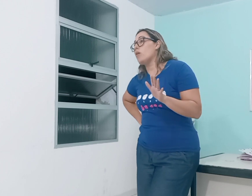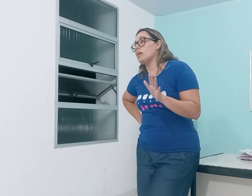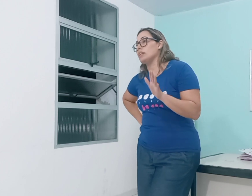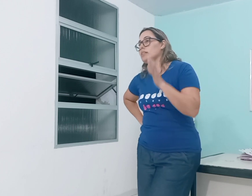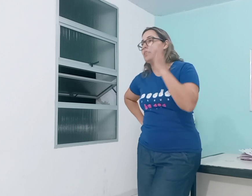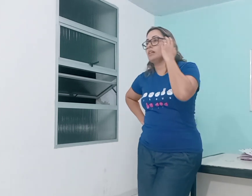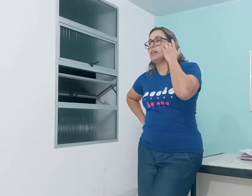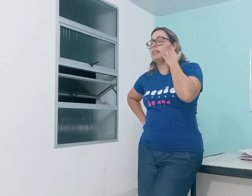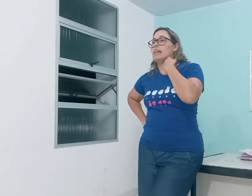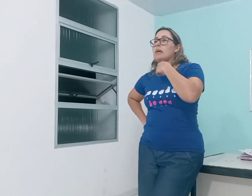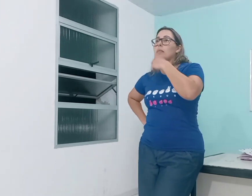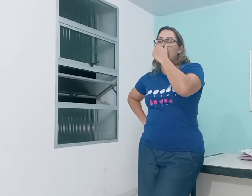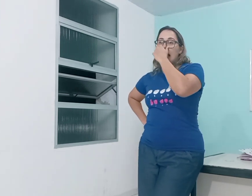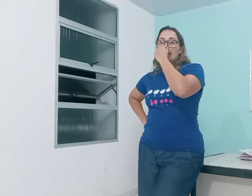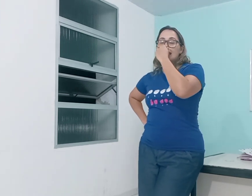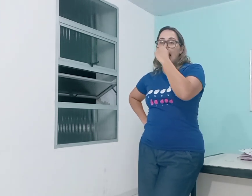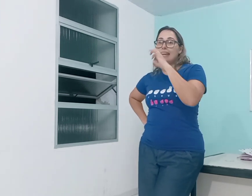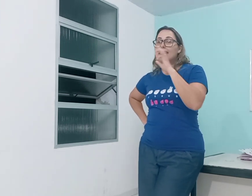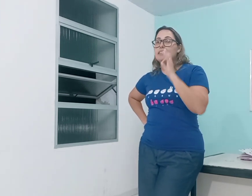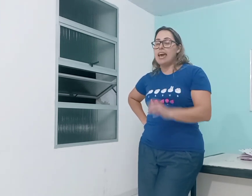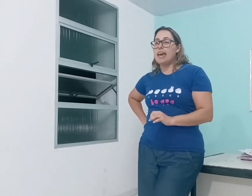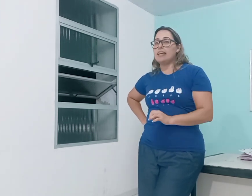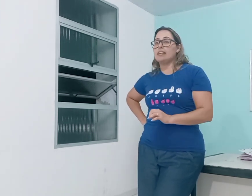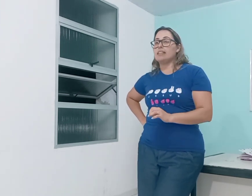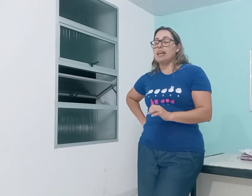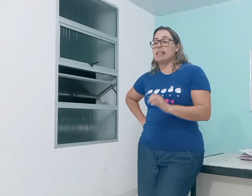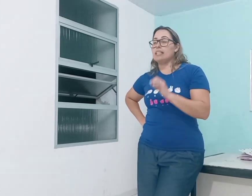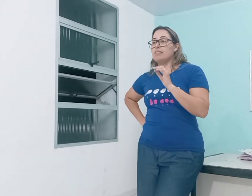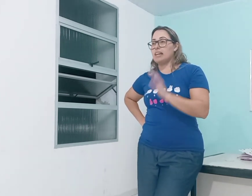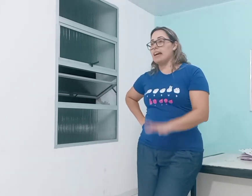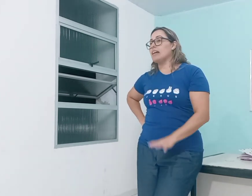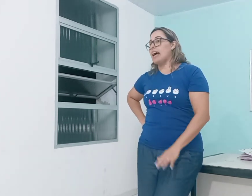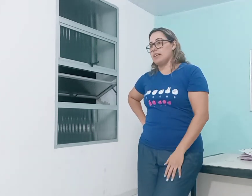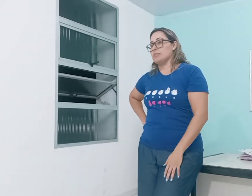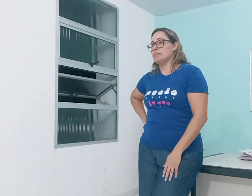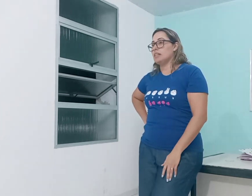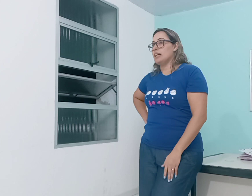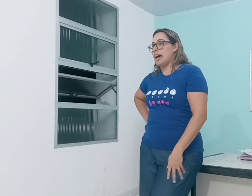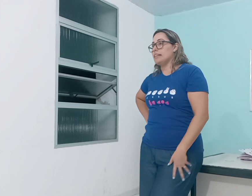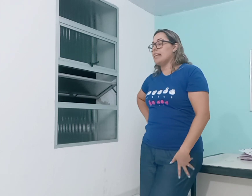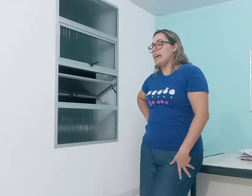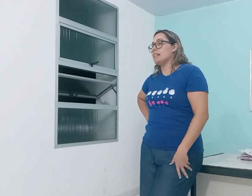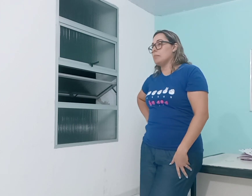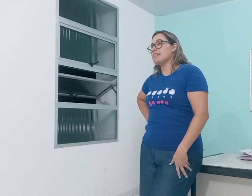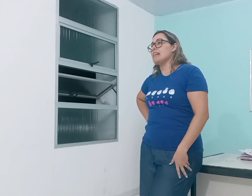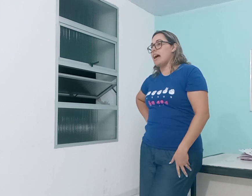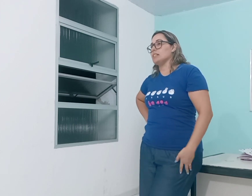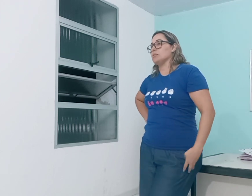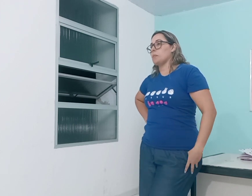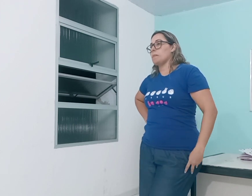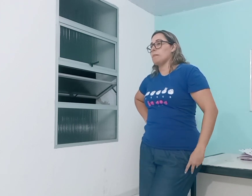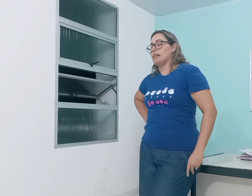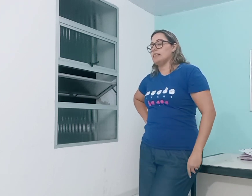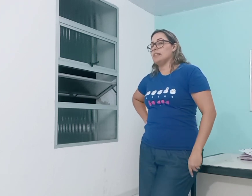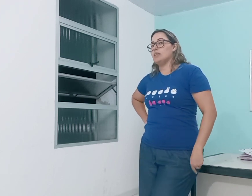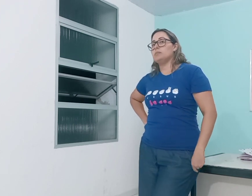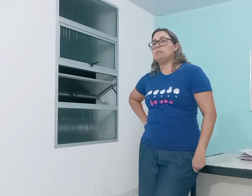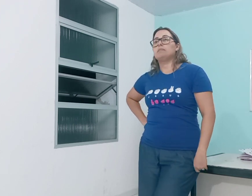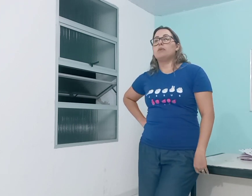ordem. Mas a ideia, ela tem que ficar clara. A ideia da mensagem. Entendeu?